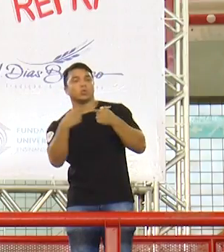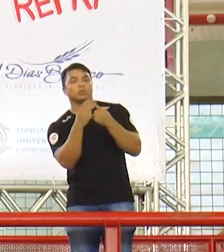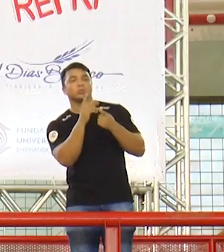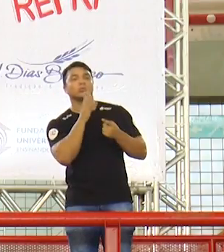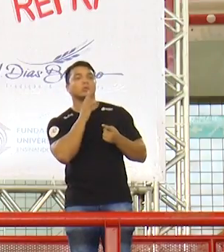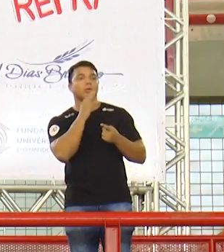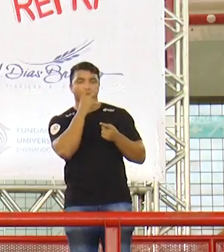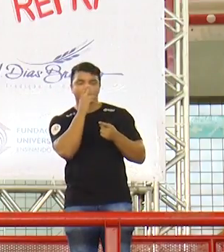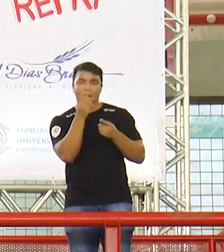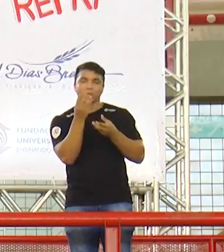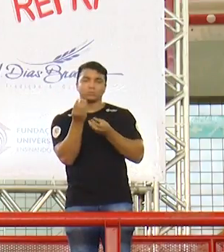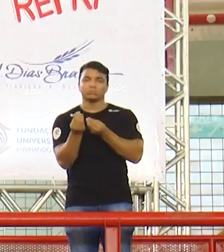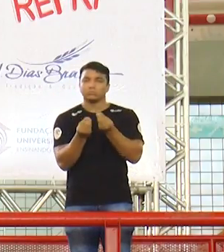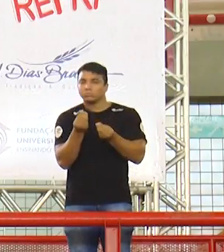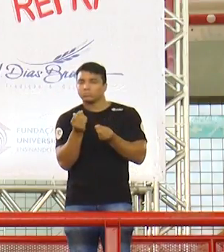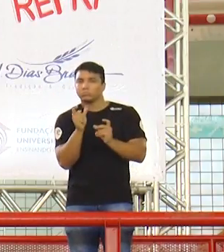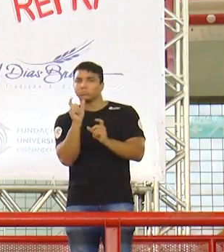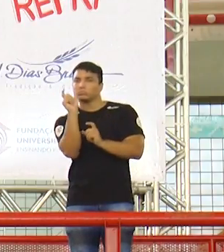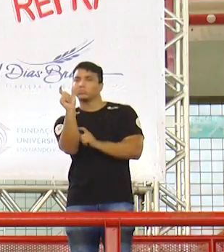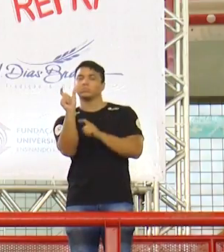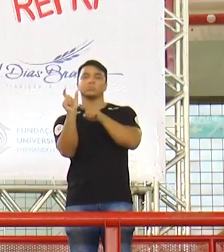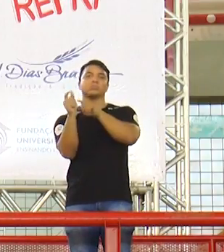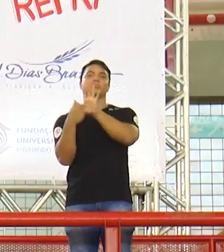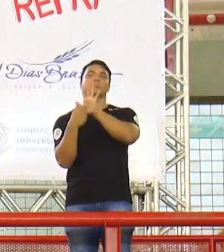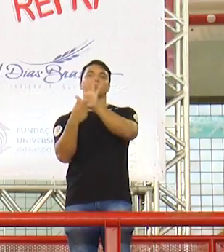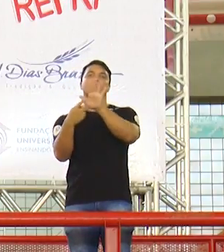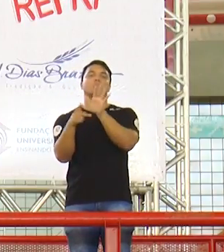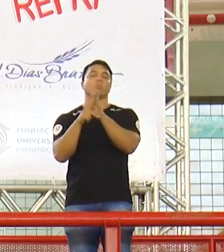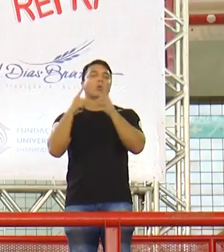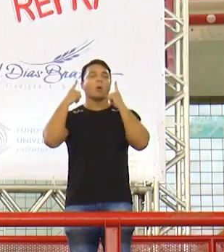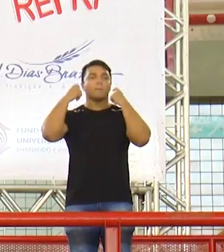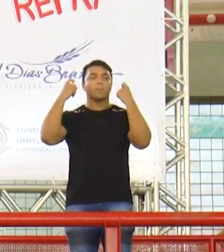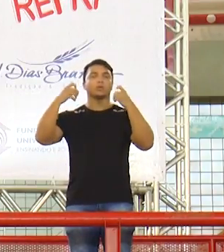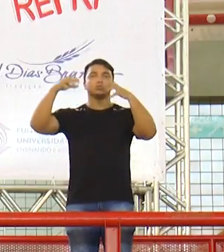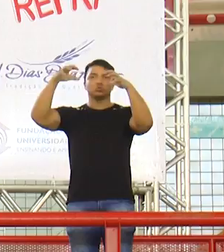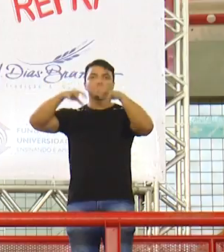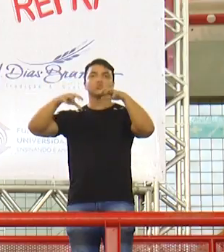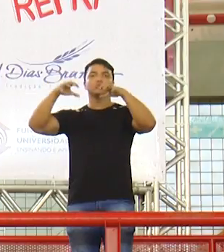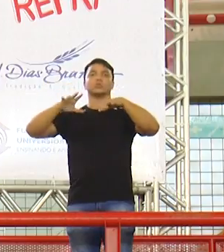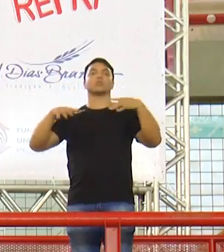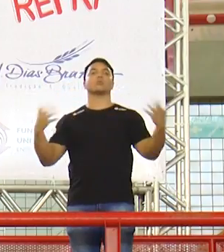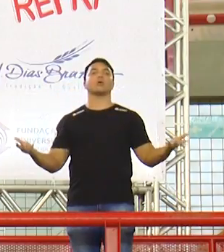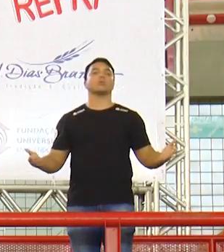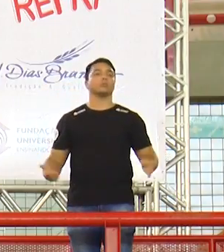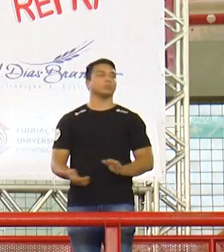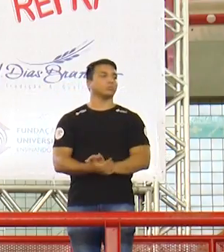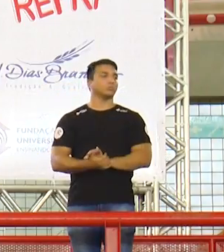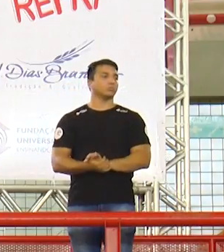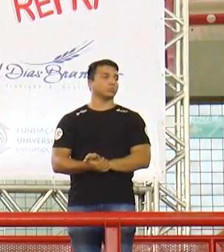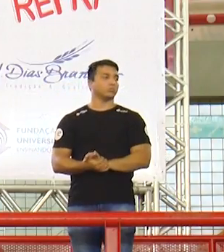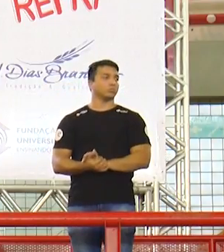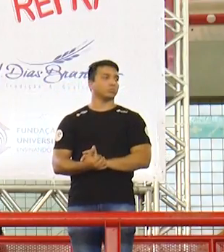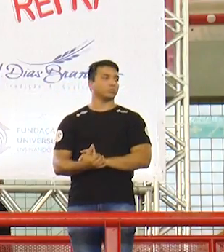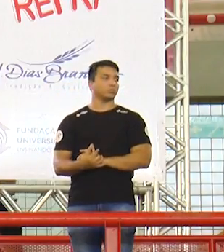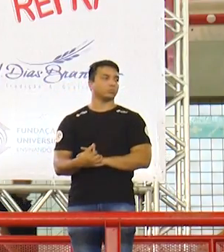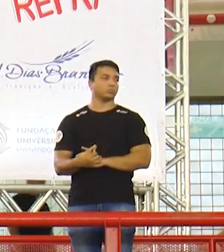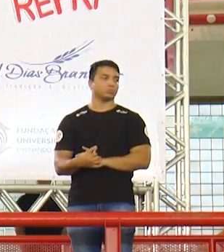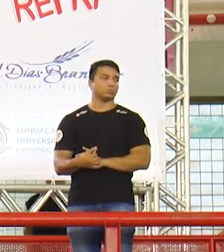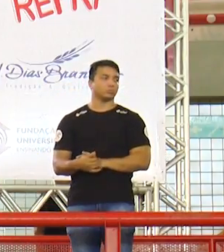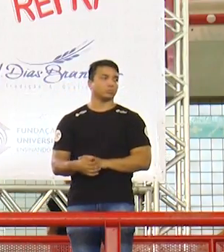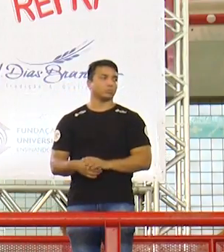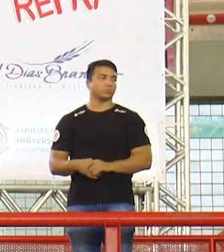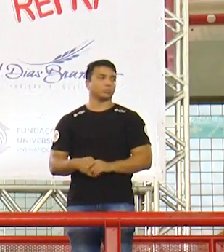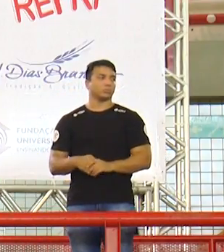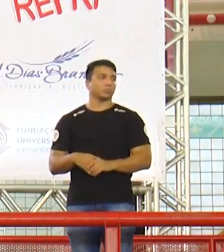melhor enfatiza, que melhor destaca o barulho da chuva ao cair? Qual é? Qual é a alternativa?